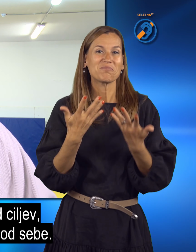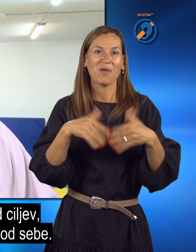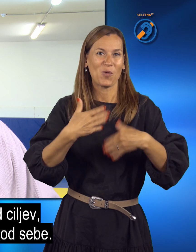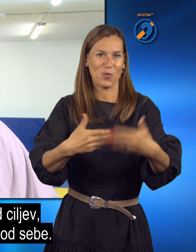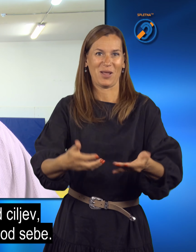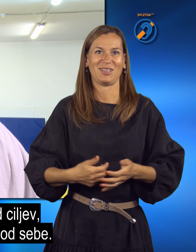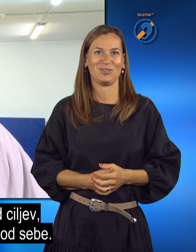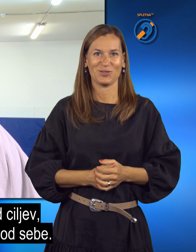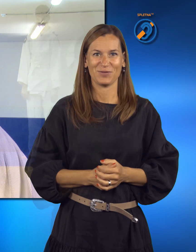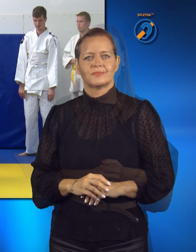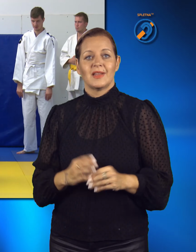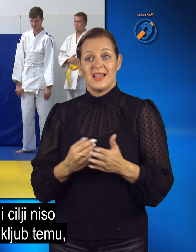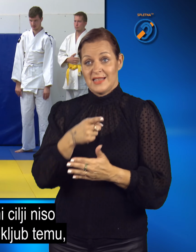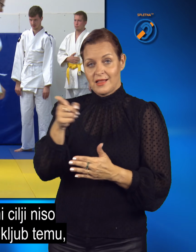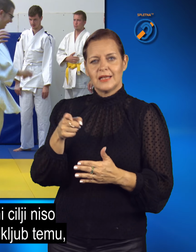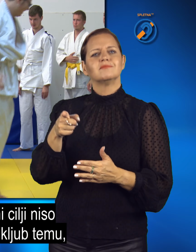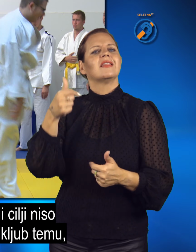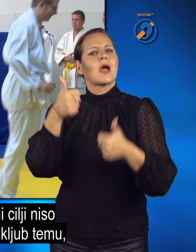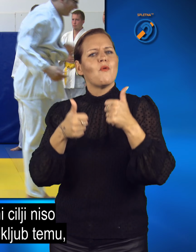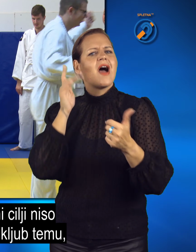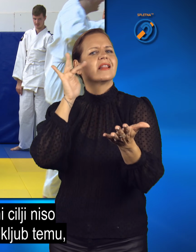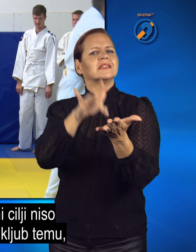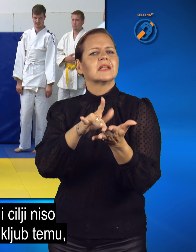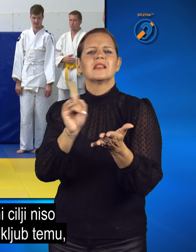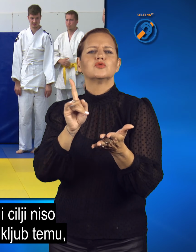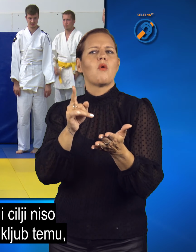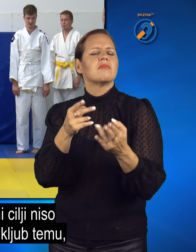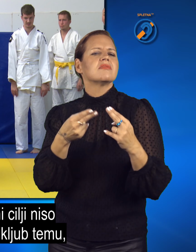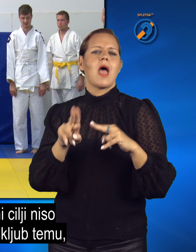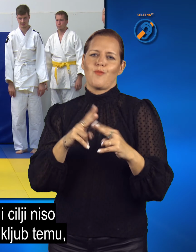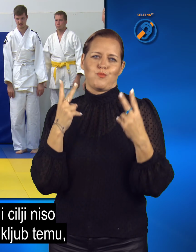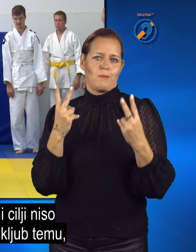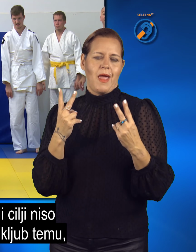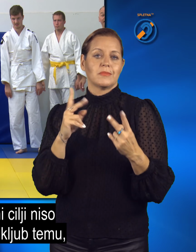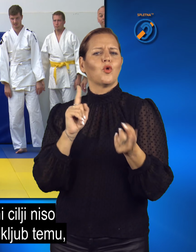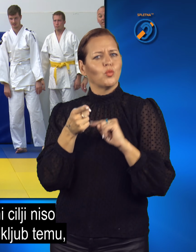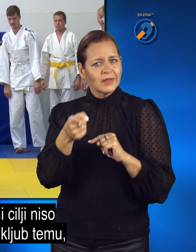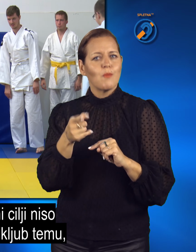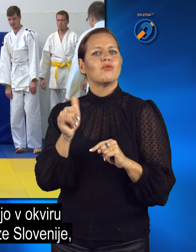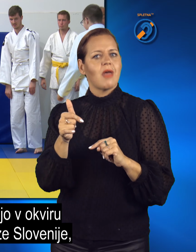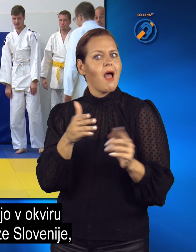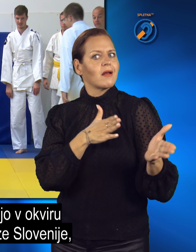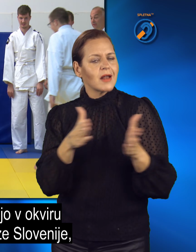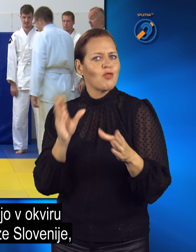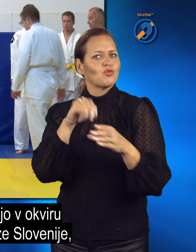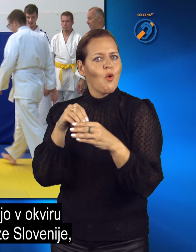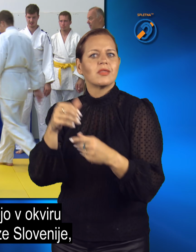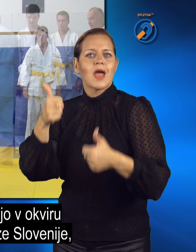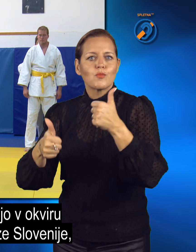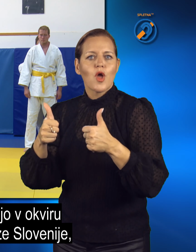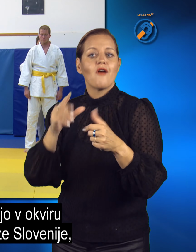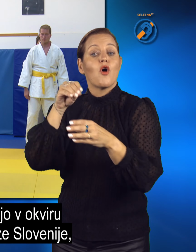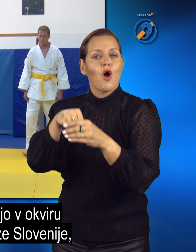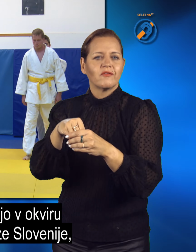prišli sami od sebe. Zanje tekmovalni cilji niso najbolj pomembni, kljub temu, da redno tekmujejo